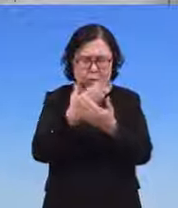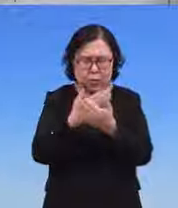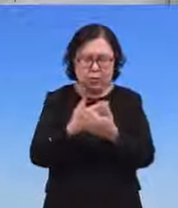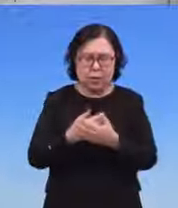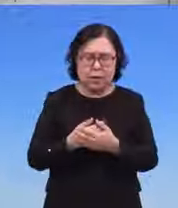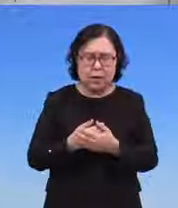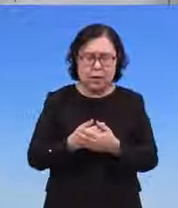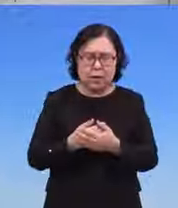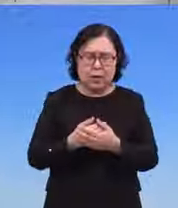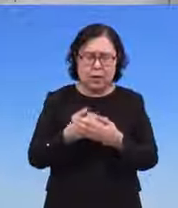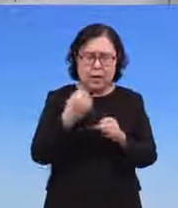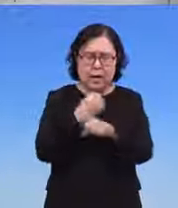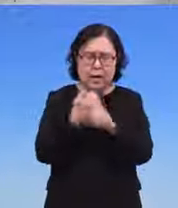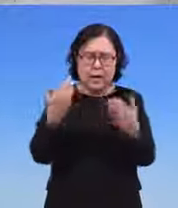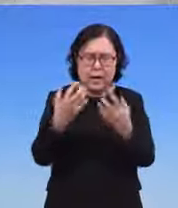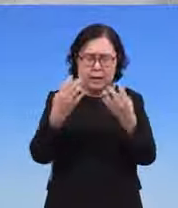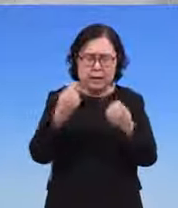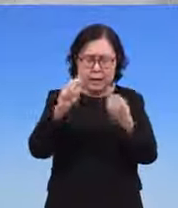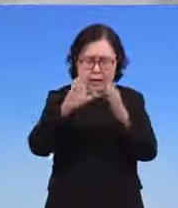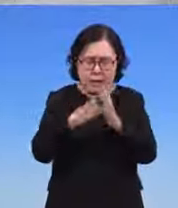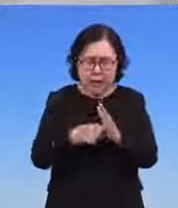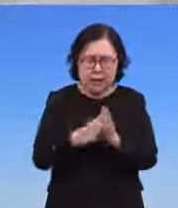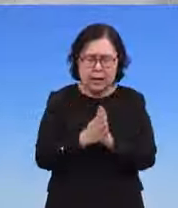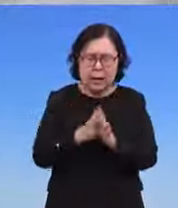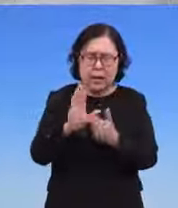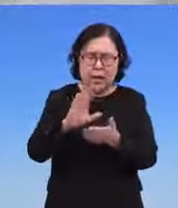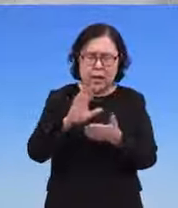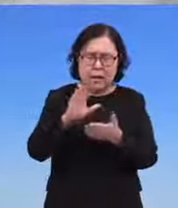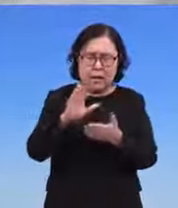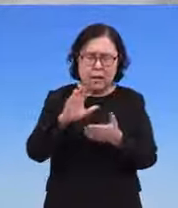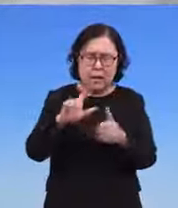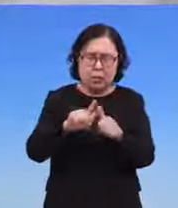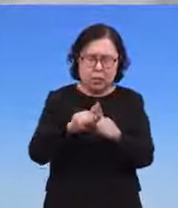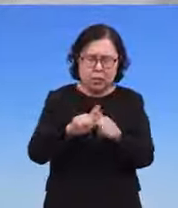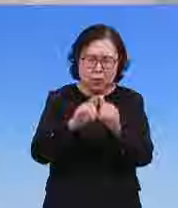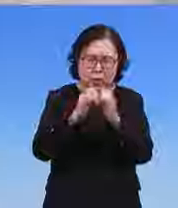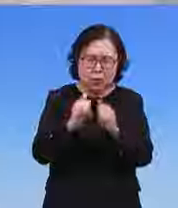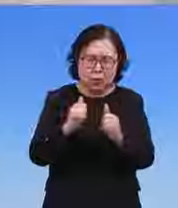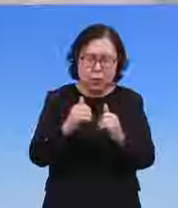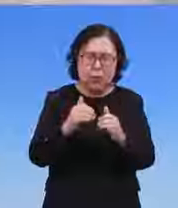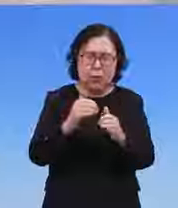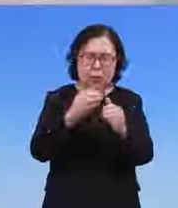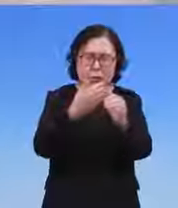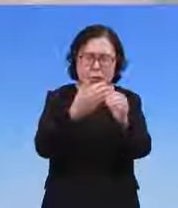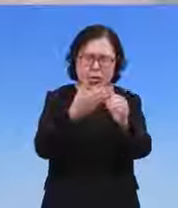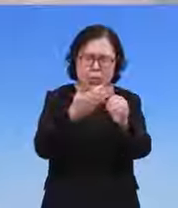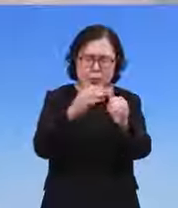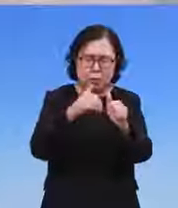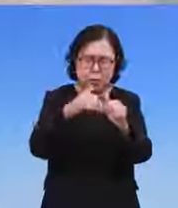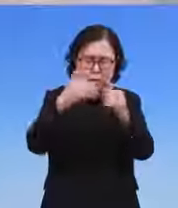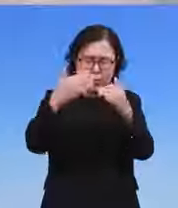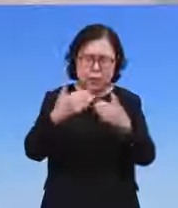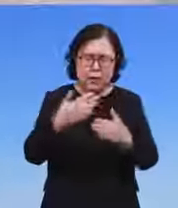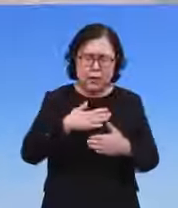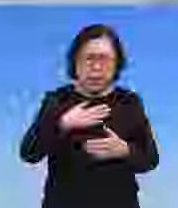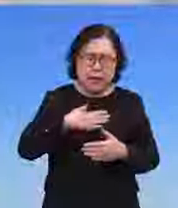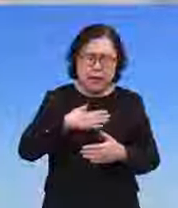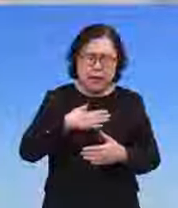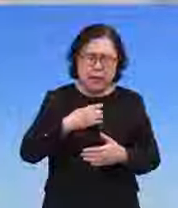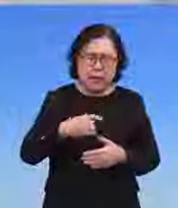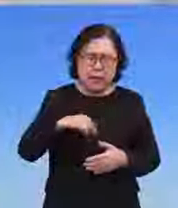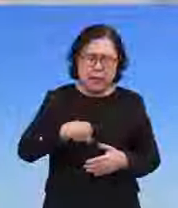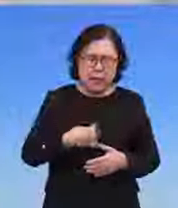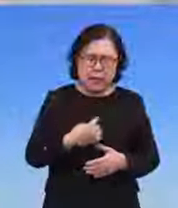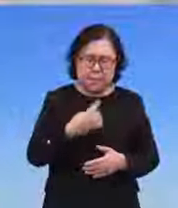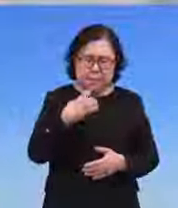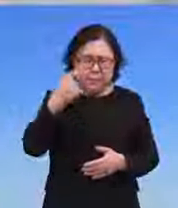용서하여 주시옵소서. 할 일 많은 이 시대에 그리스도인으로 불러주셨는데 우리의 존재가 너무 귀해 내 한